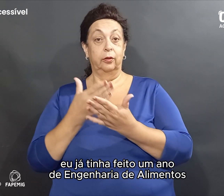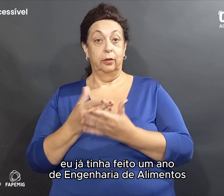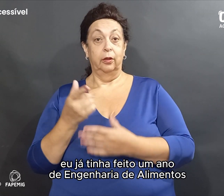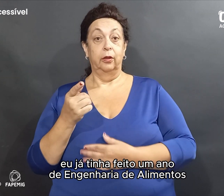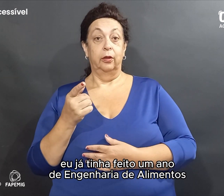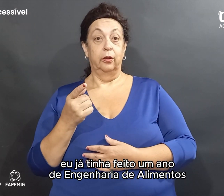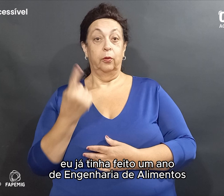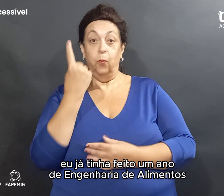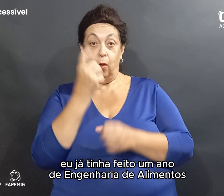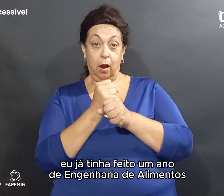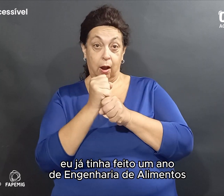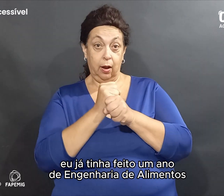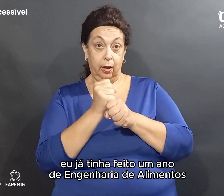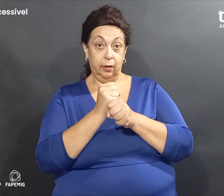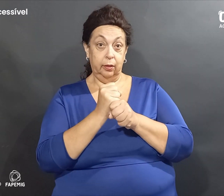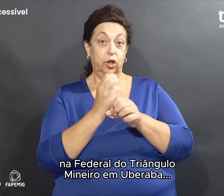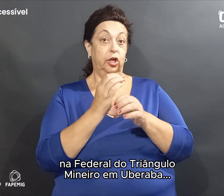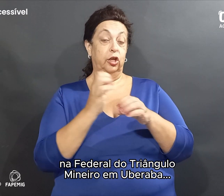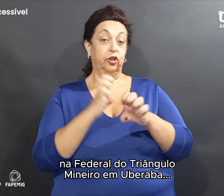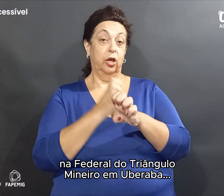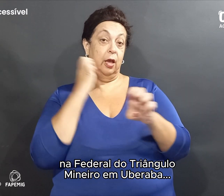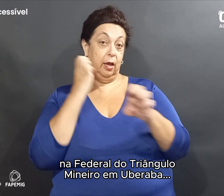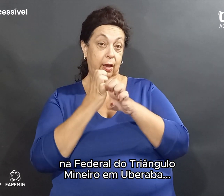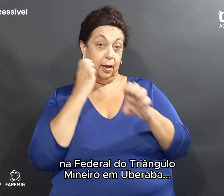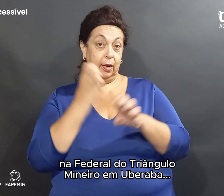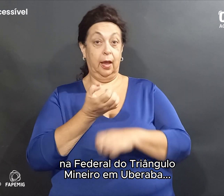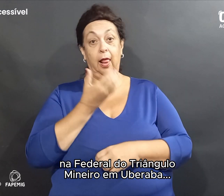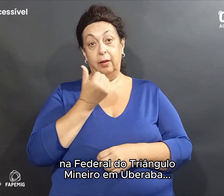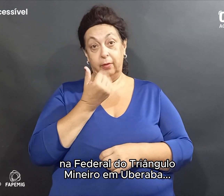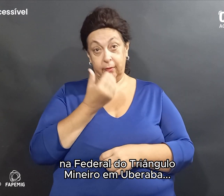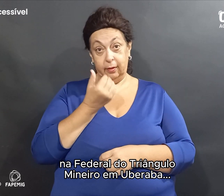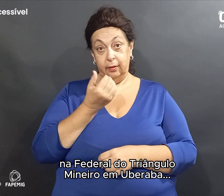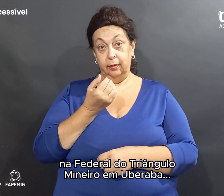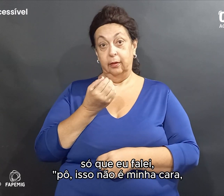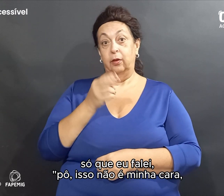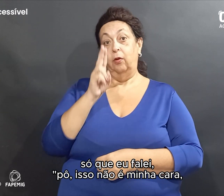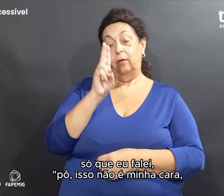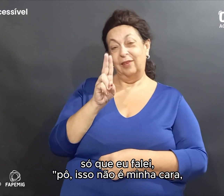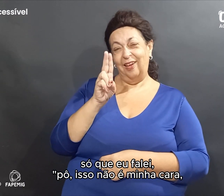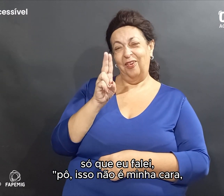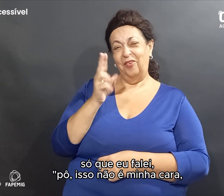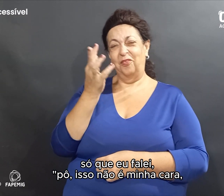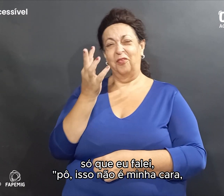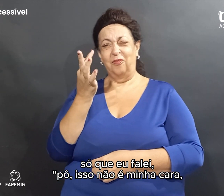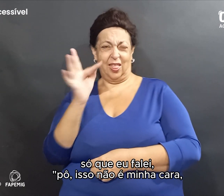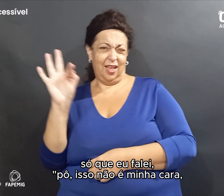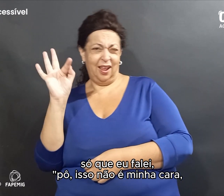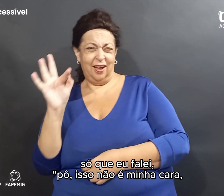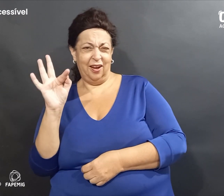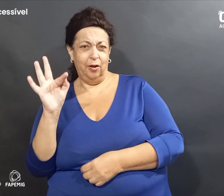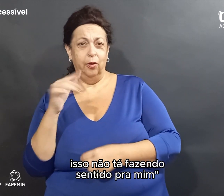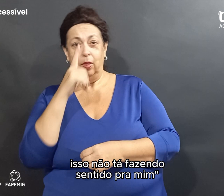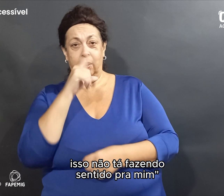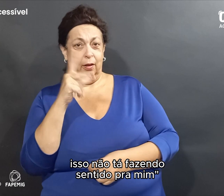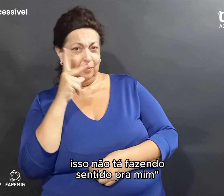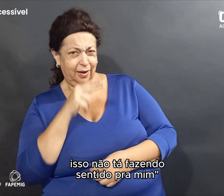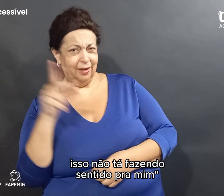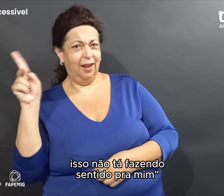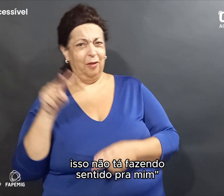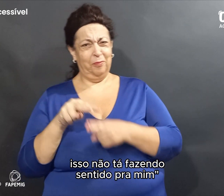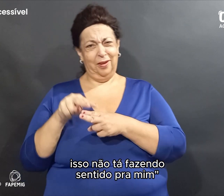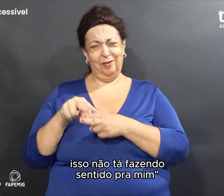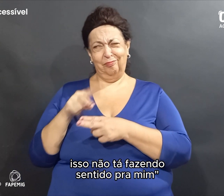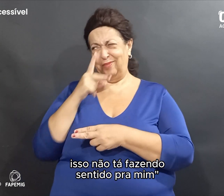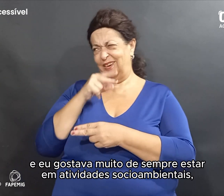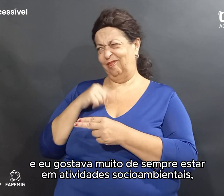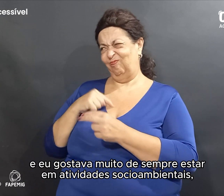engenharia de alimentos na Federal de Triângulo Mineiro, em Uberaba. Só que eu falei, isso não é minha cara, isso não está fazendo